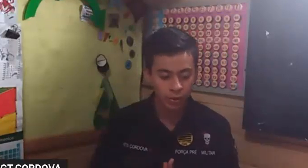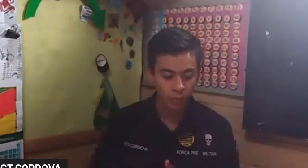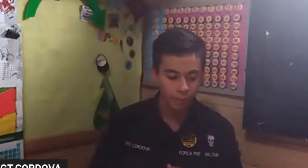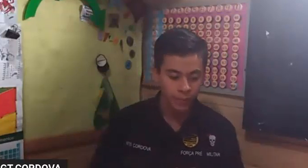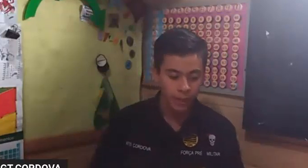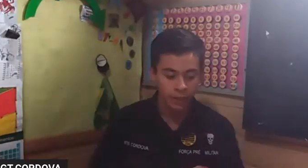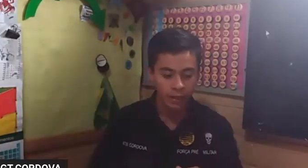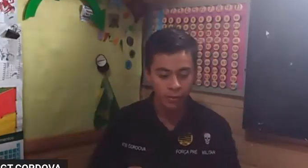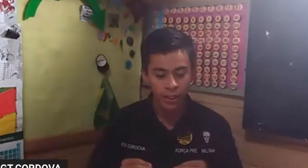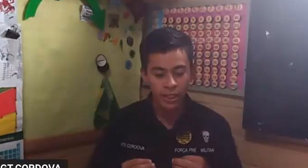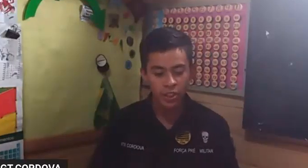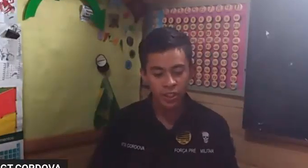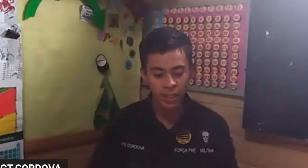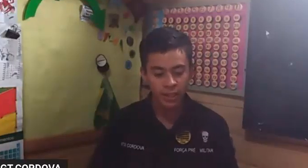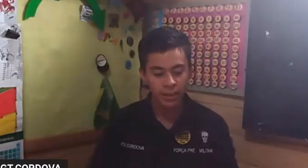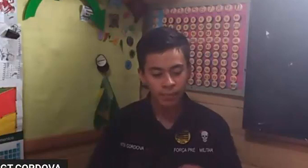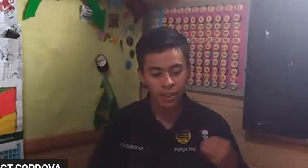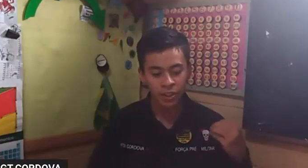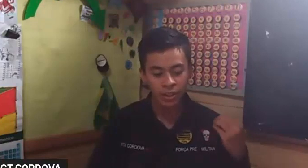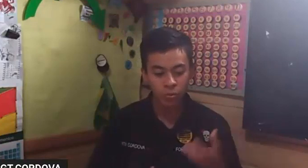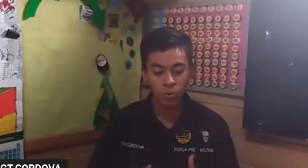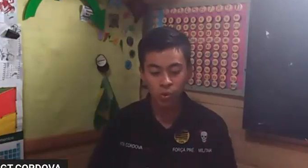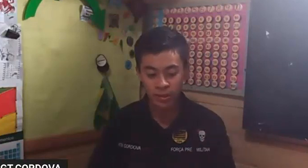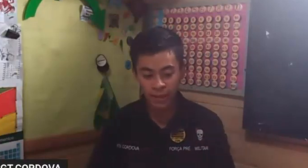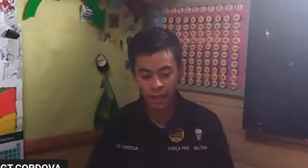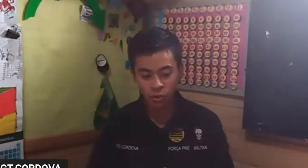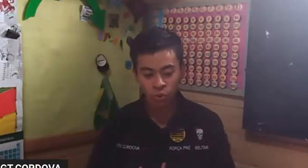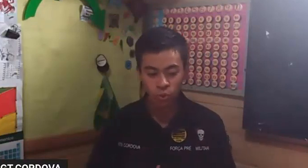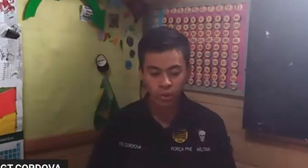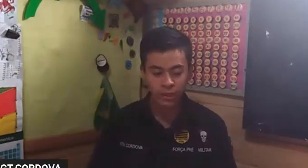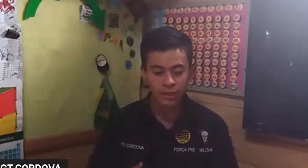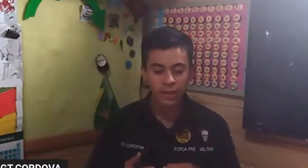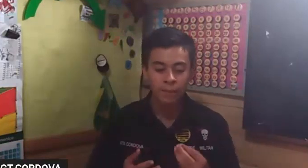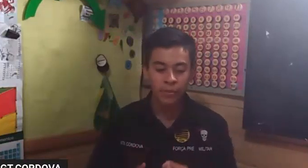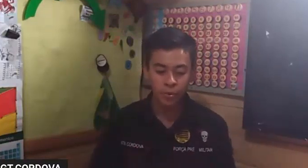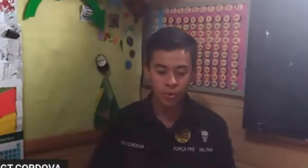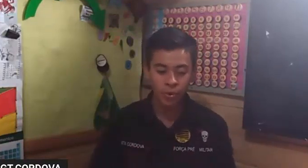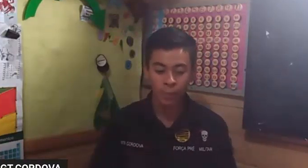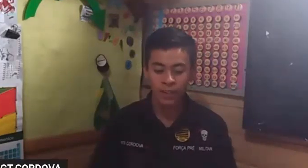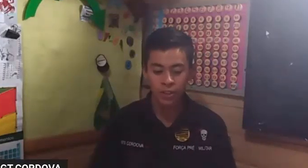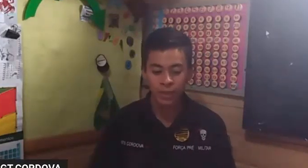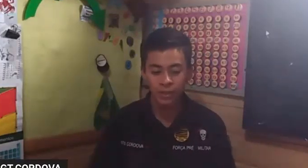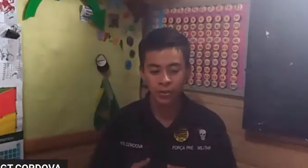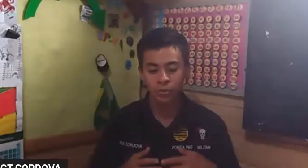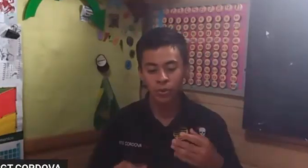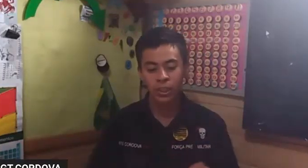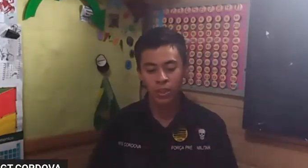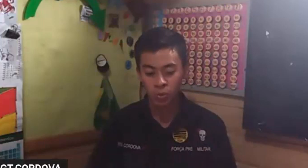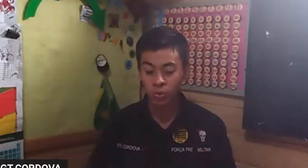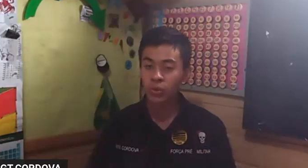Continuando. Então, o que a gente tem aqui? A gente tem alguns conselhos úteis no aprendimento e o uso